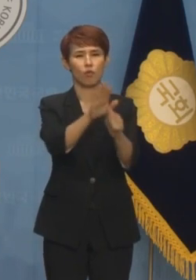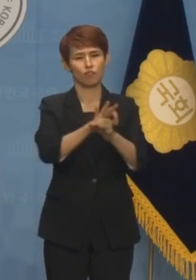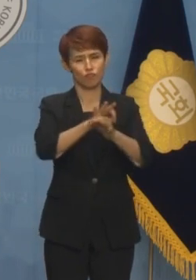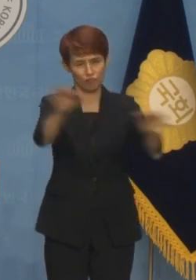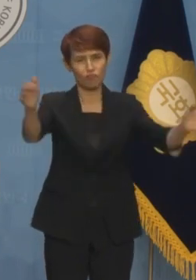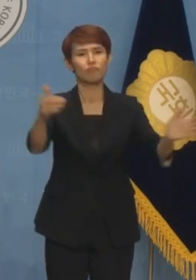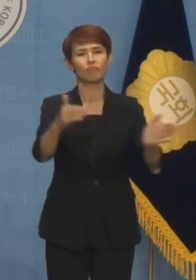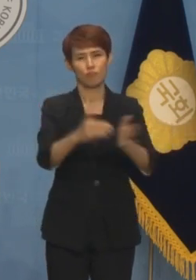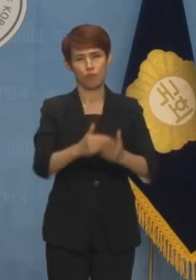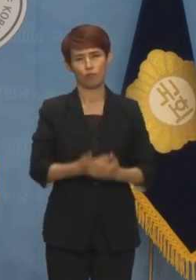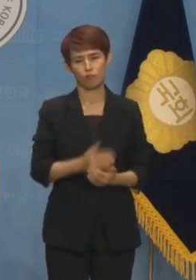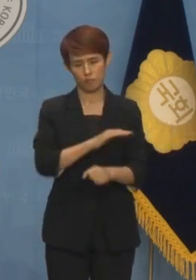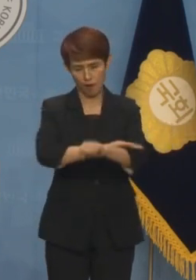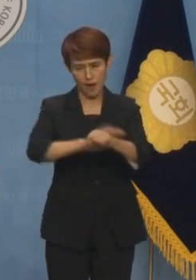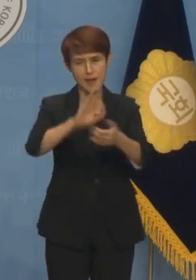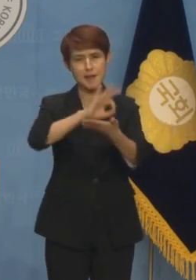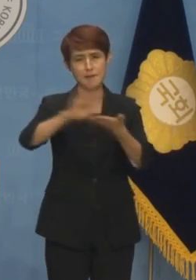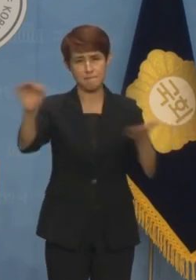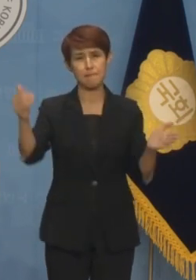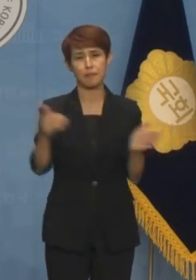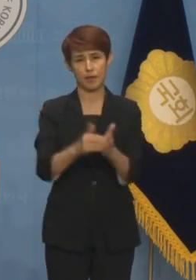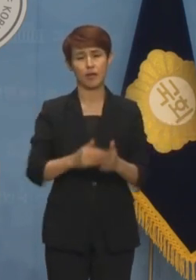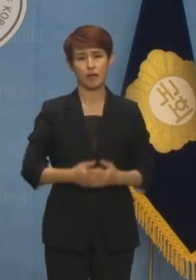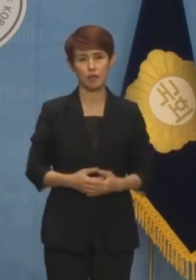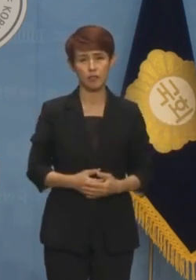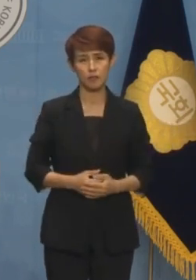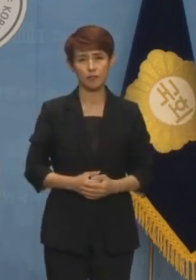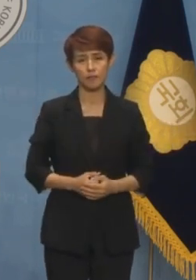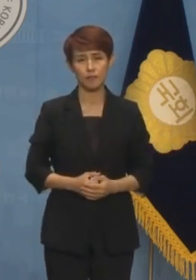기묘한 용도에 사용할 수가 있었습니다.